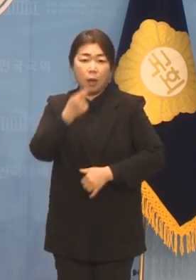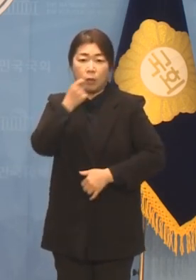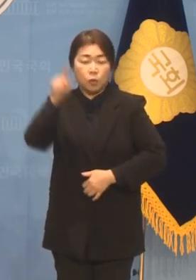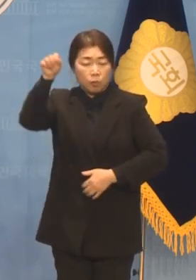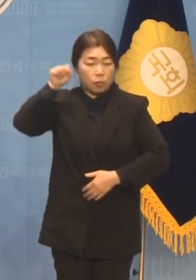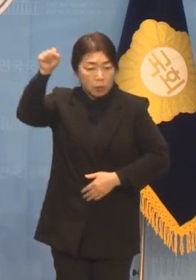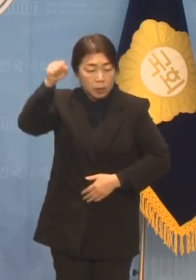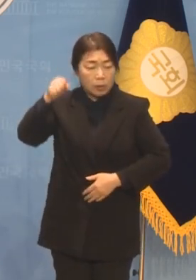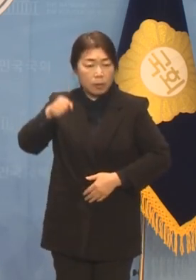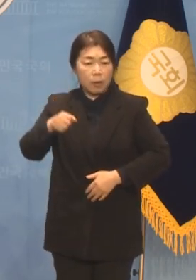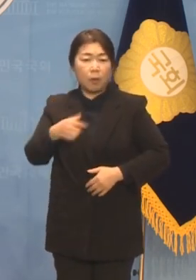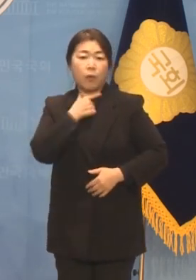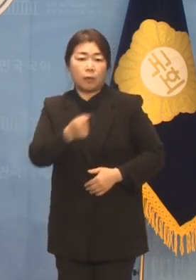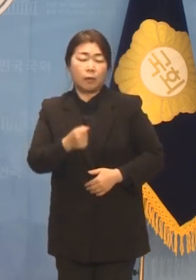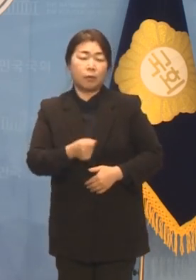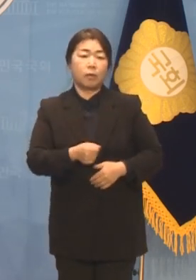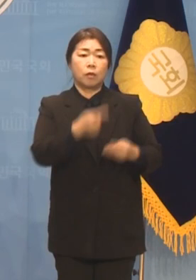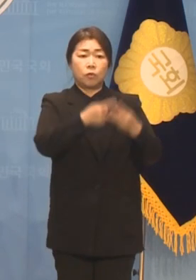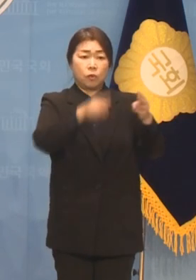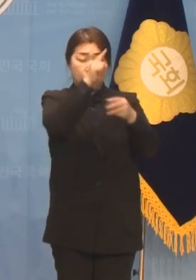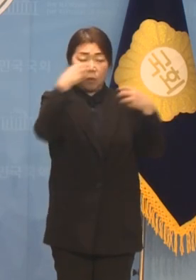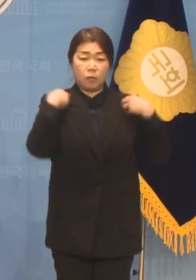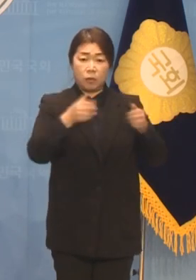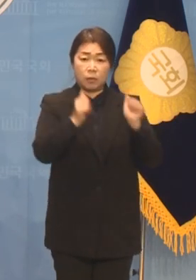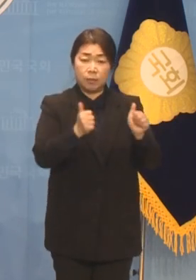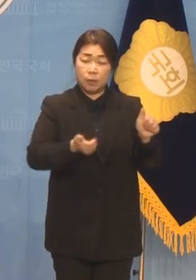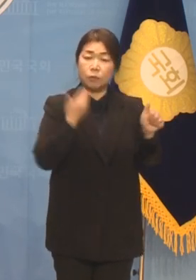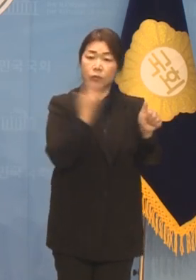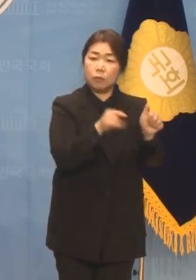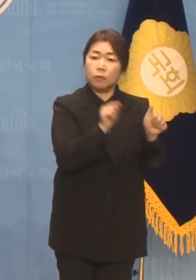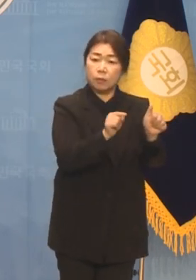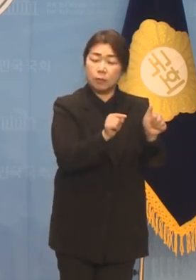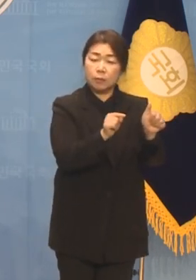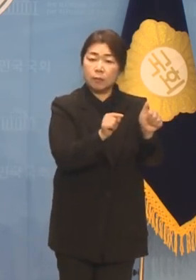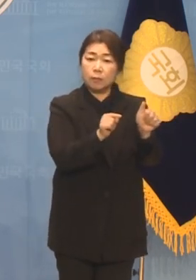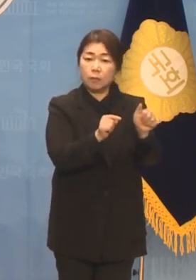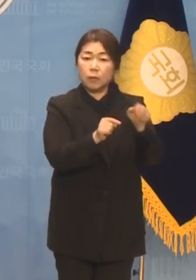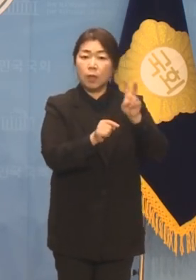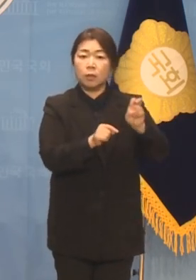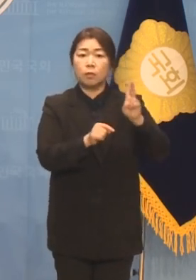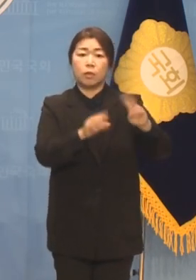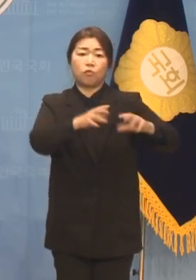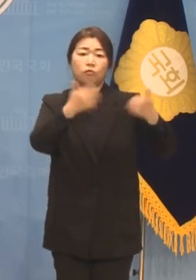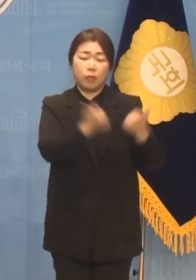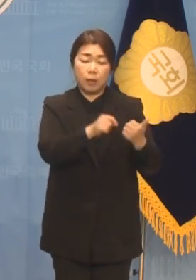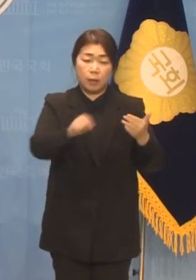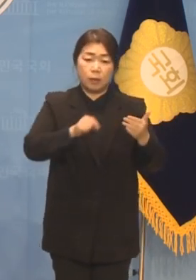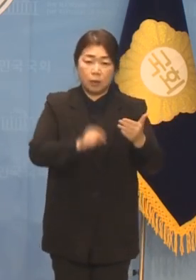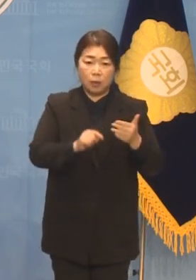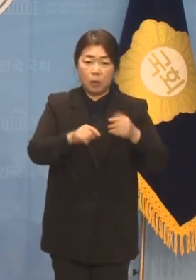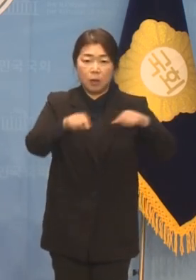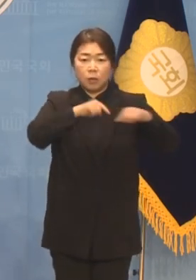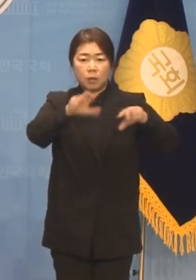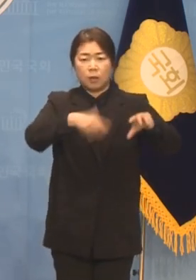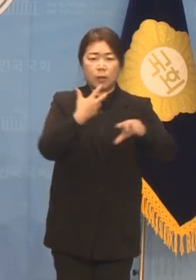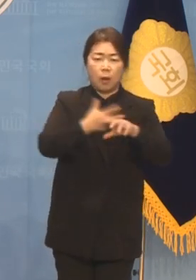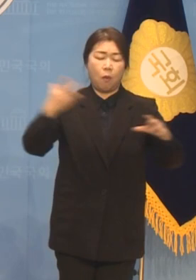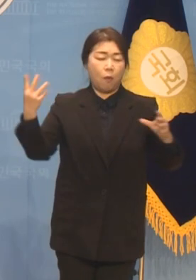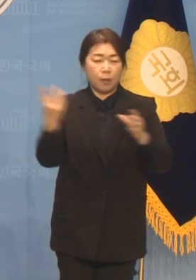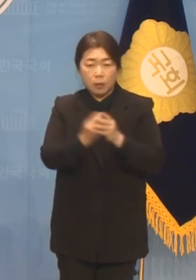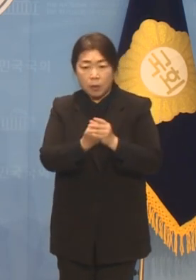요구하는 윤석열 심판과 정치의 쇄신, 22대 국회 전반기 내에 정치개혁을 완수하겠다는